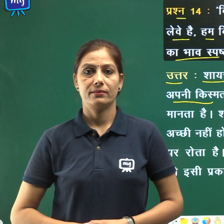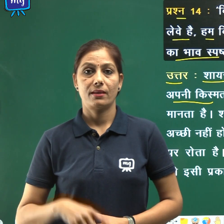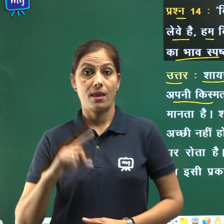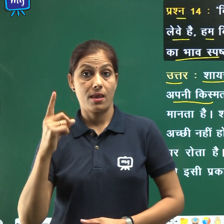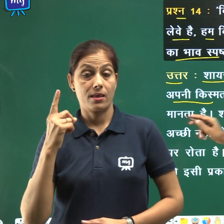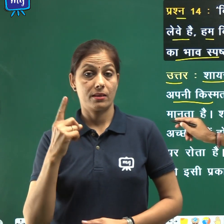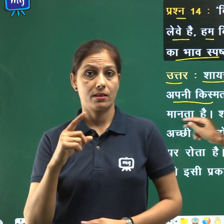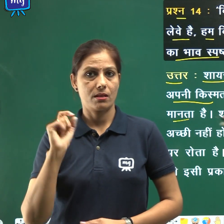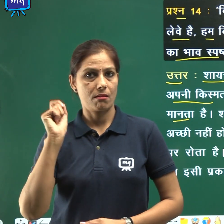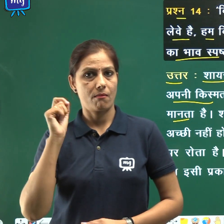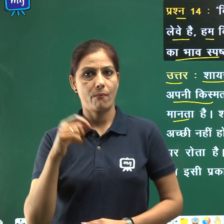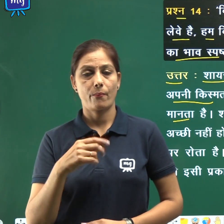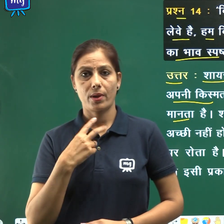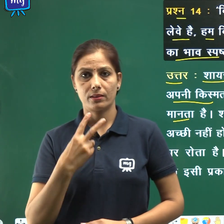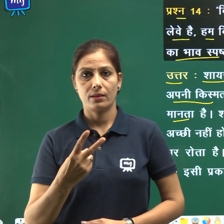एक ही काम मानता है।